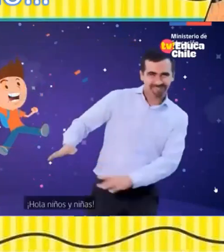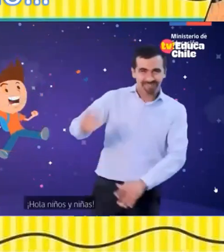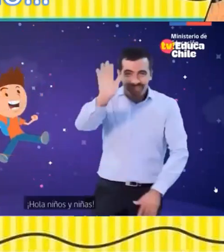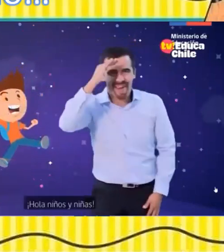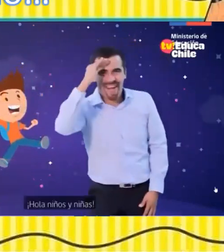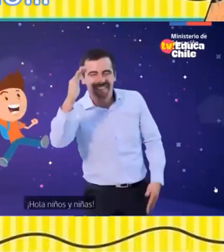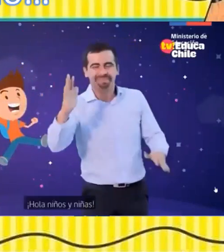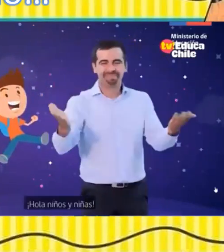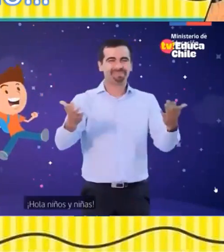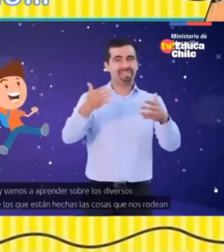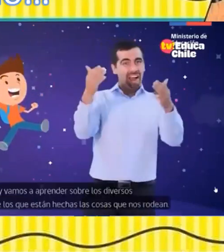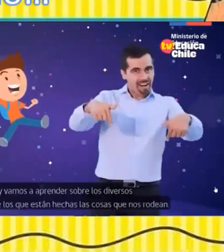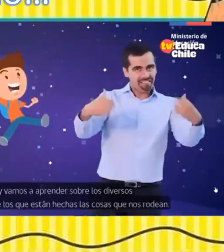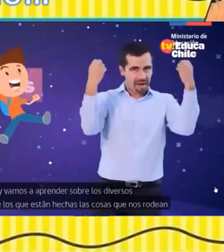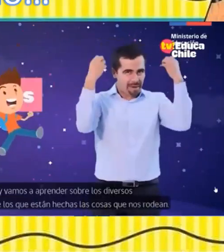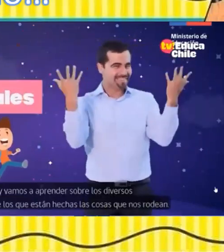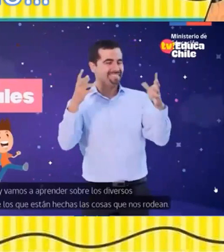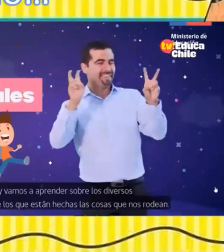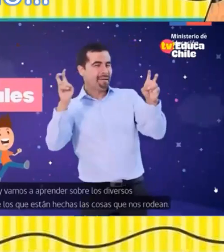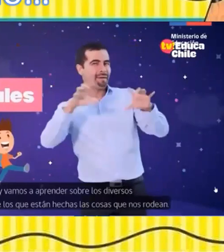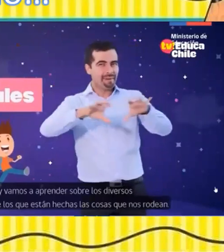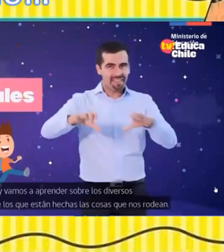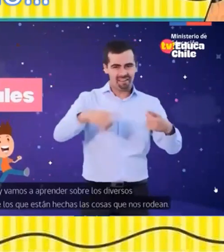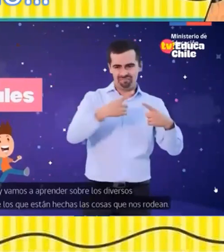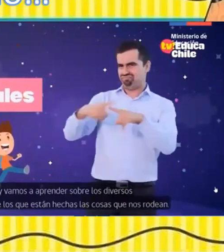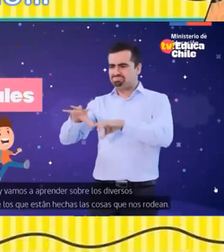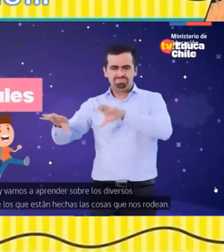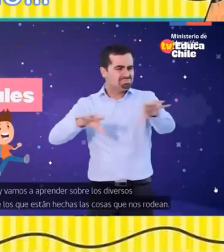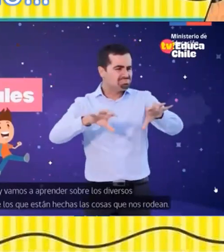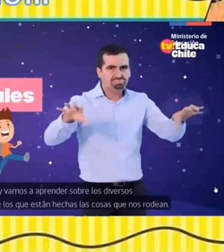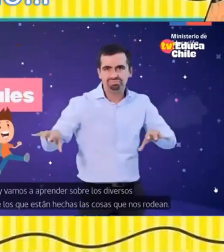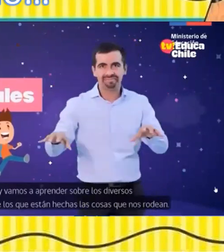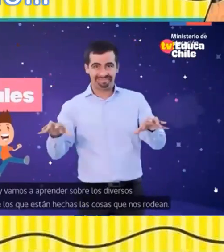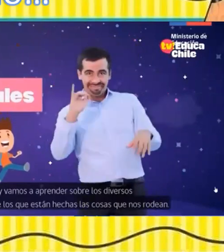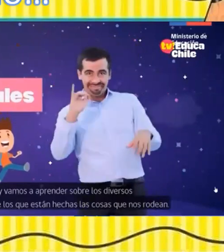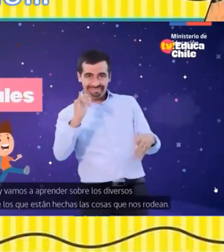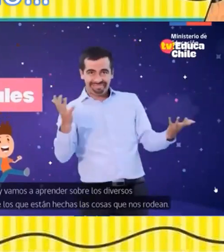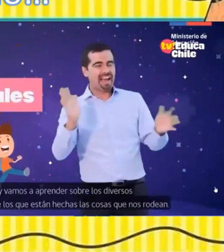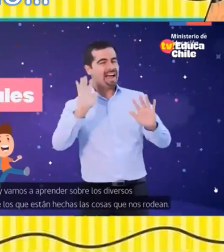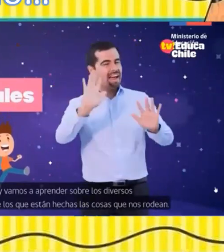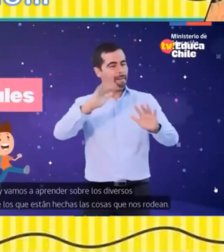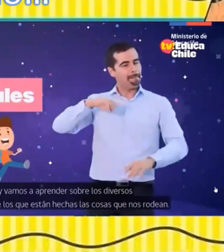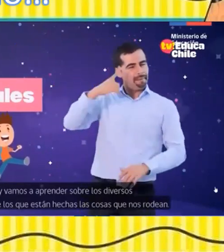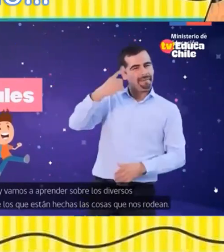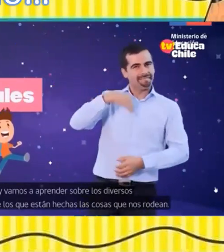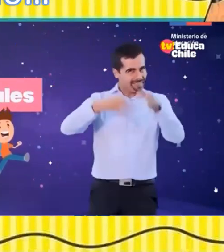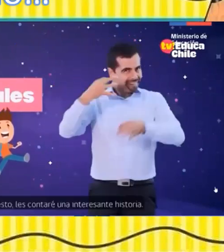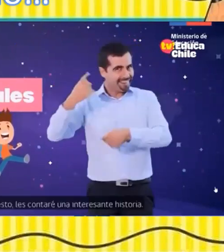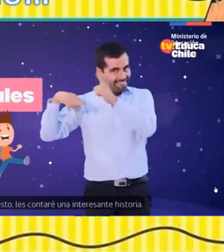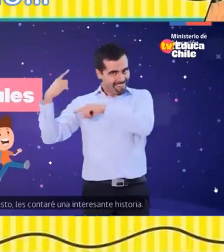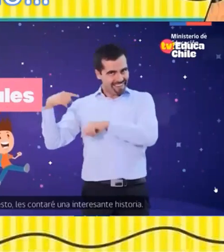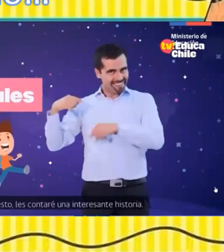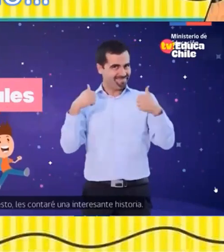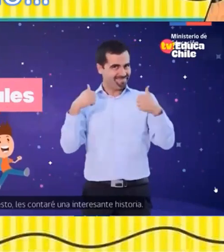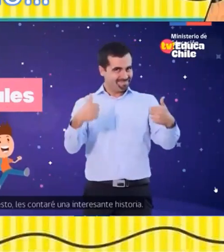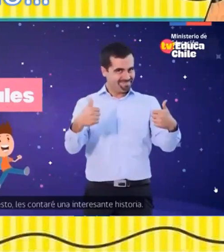Hola niños y niñas. Hoy vamos a aprender sobre los diversos materiales de los que están hechas las cosas que nos rodean. Para